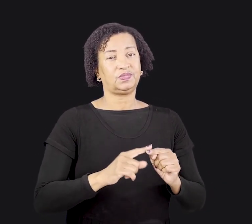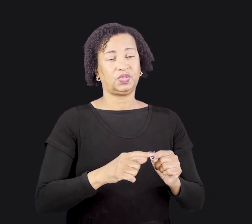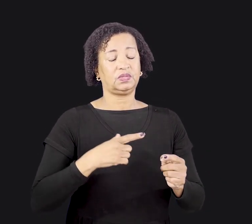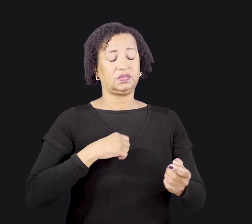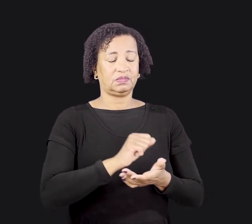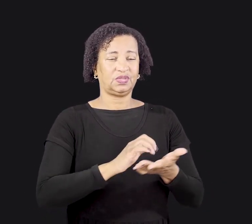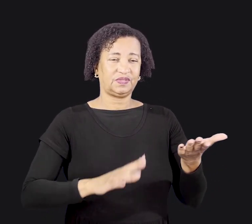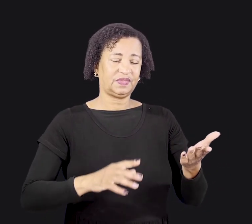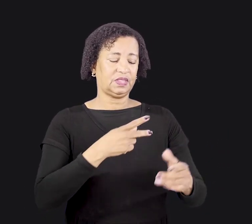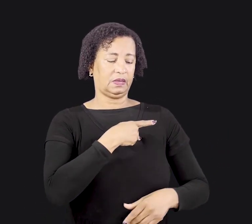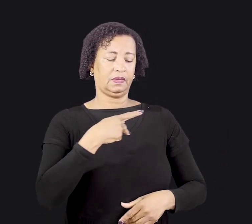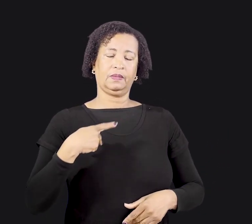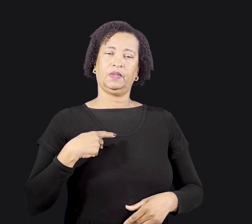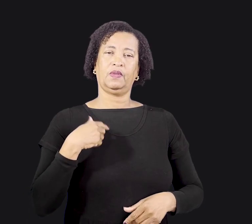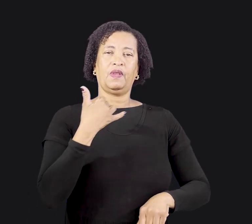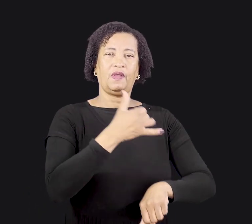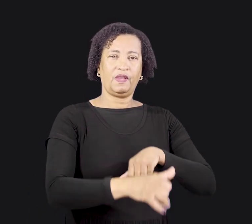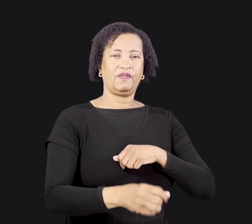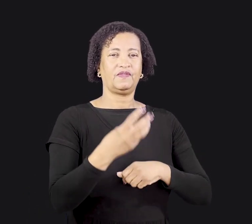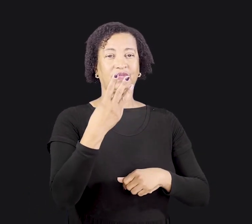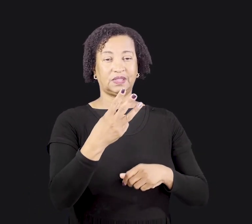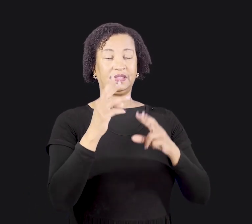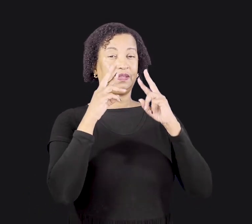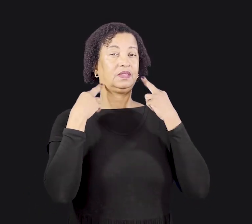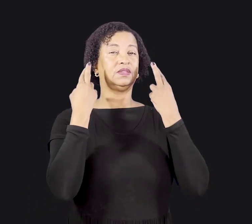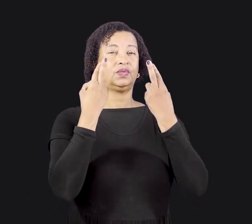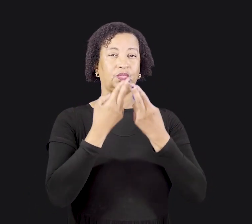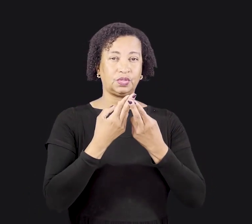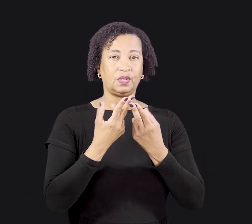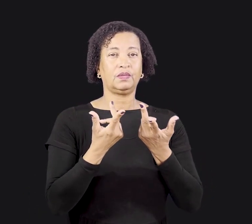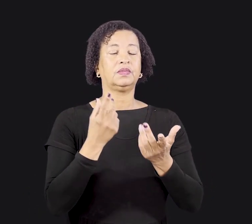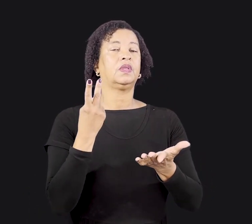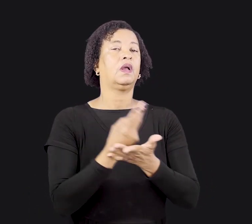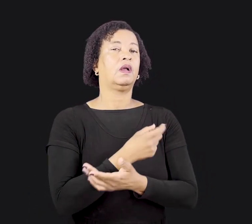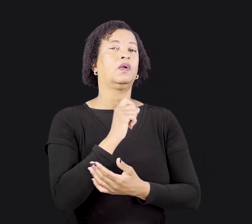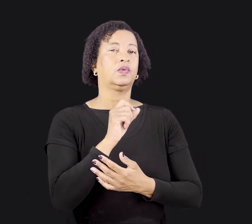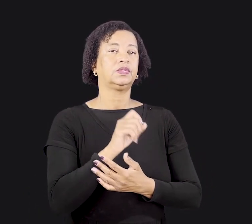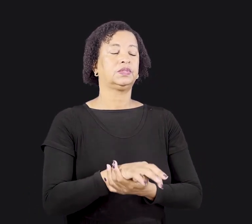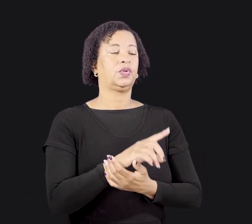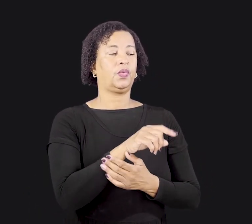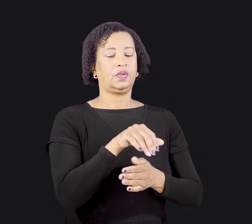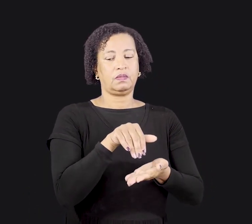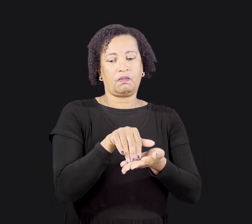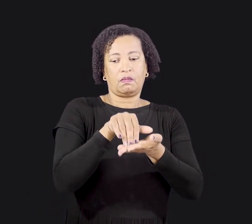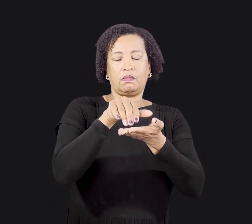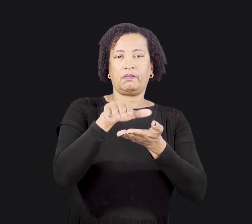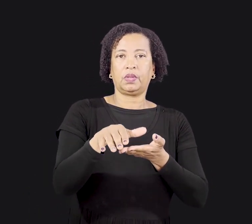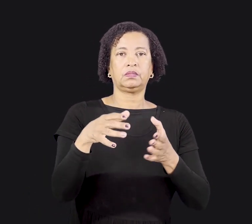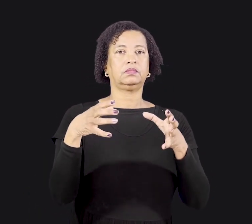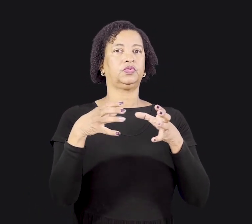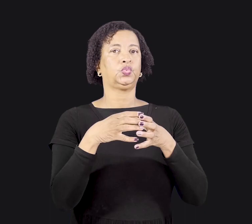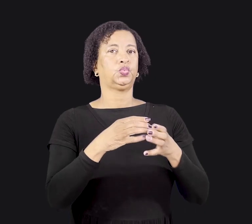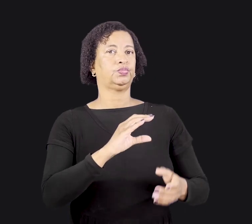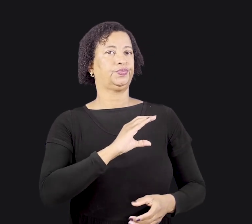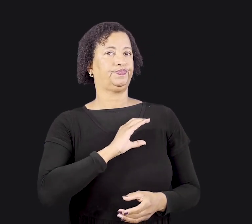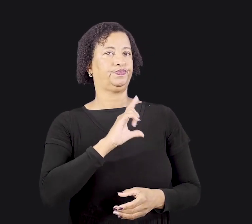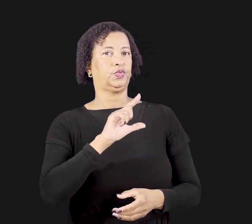faltar a 3 reuniões em seguida, sabe o que aconteceu? Eles me colocaram para fora do clube. Agora